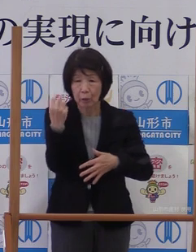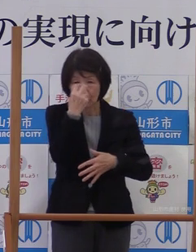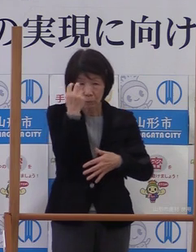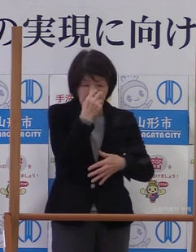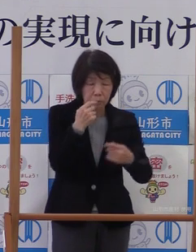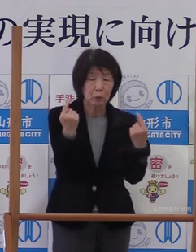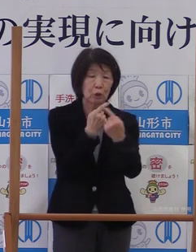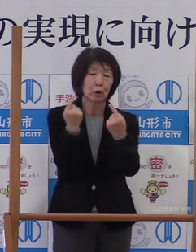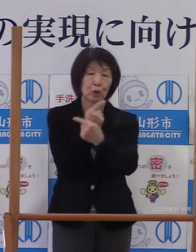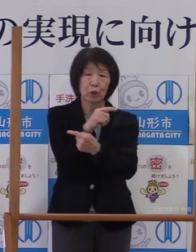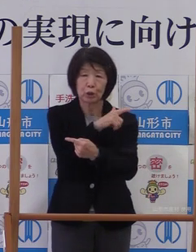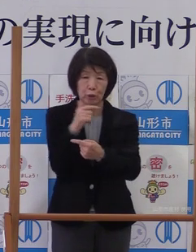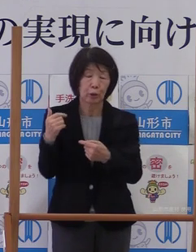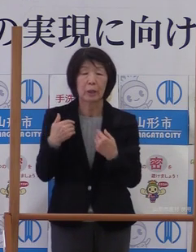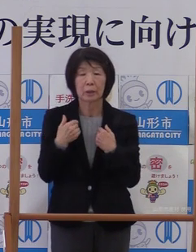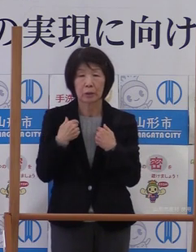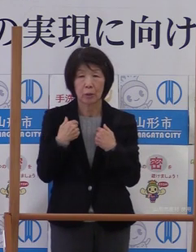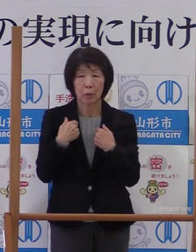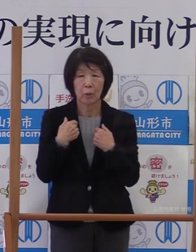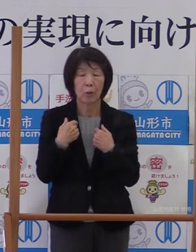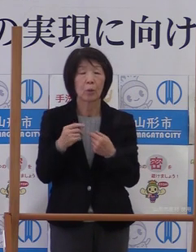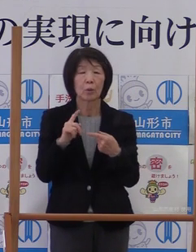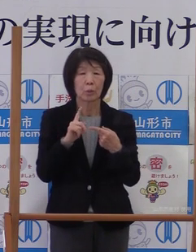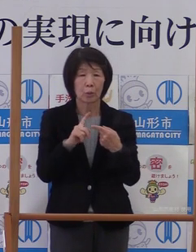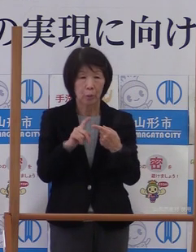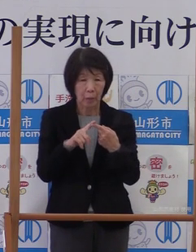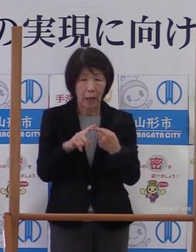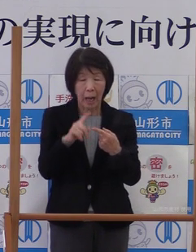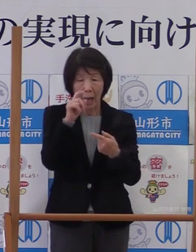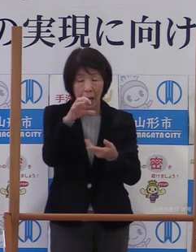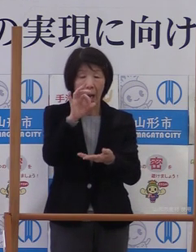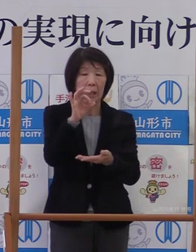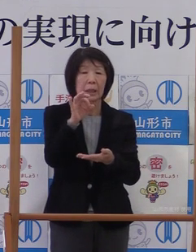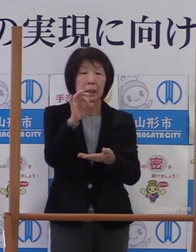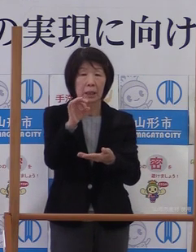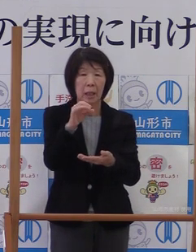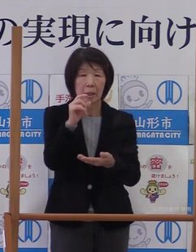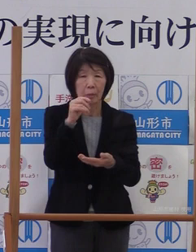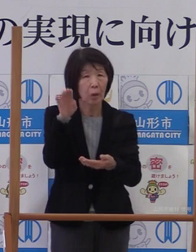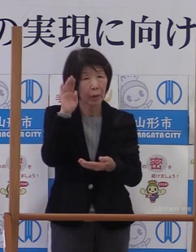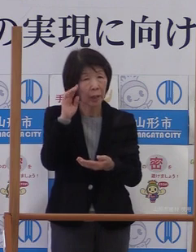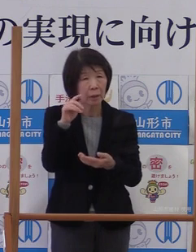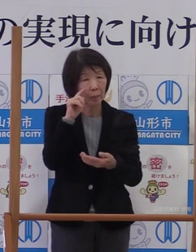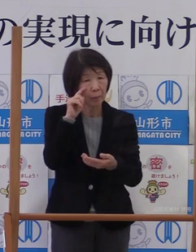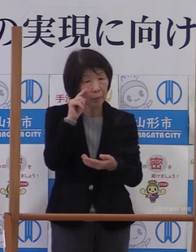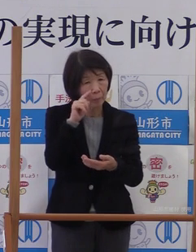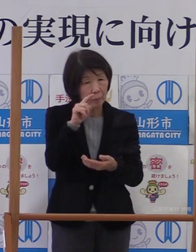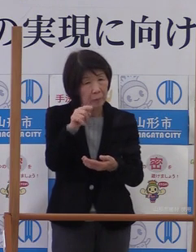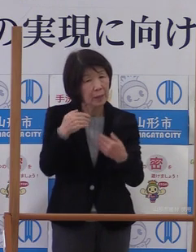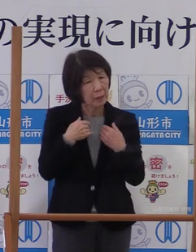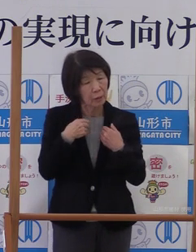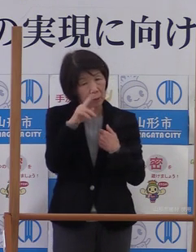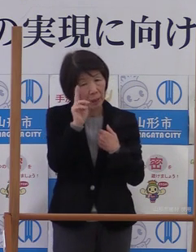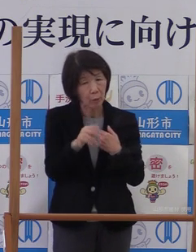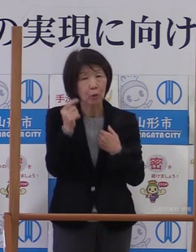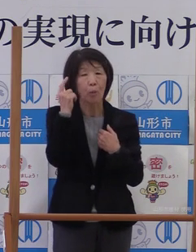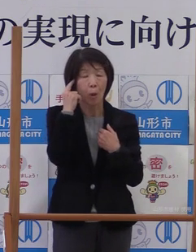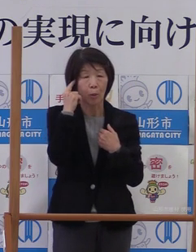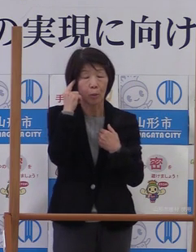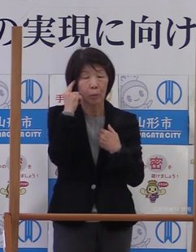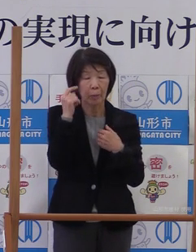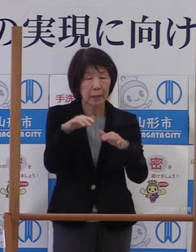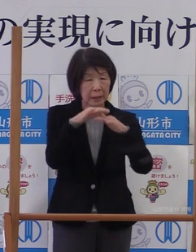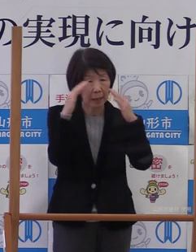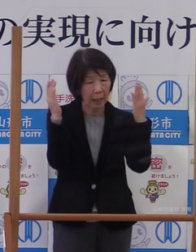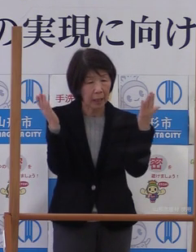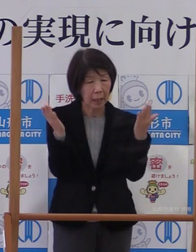ベント等での活用の経費とか、いろいろな金額も見ております。そういった、もろもろの維持、おおむね話し